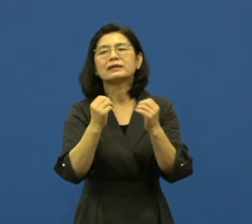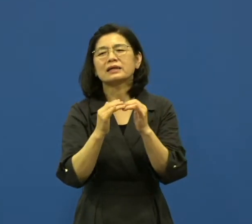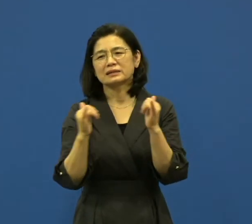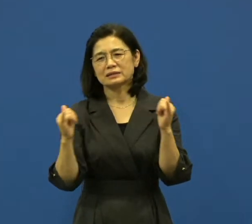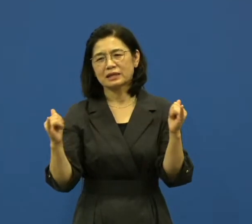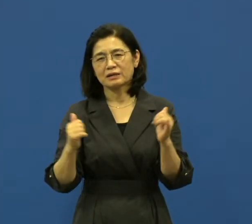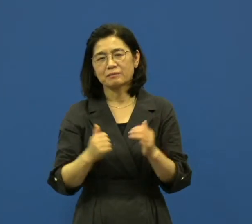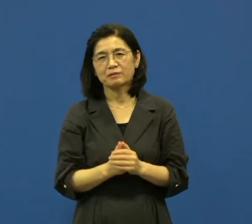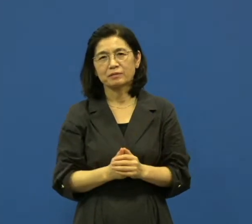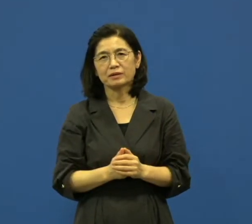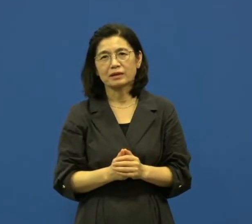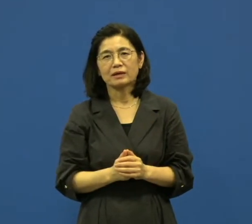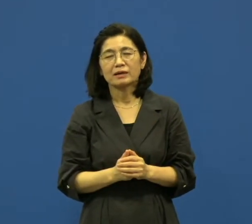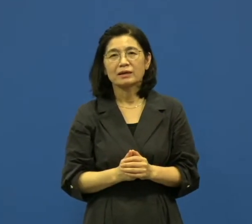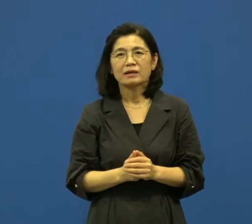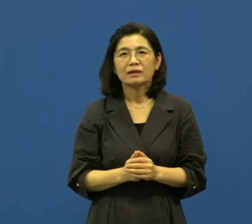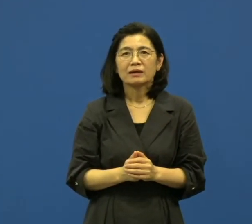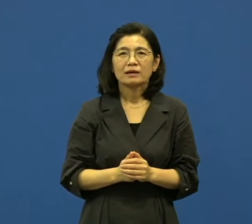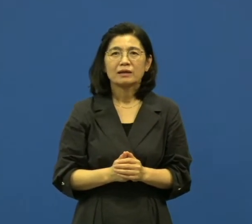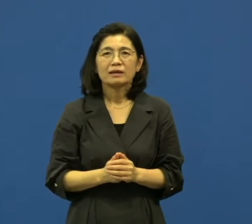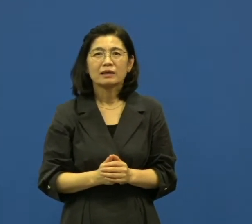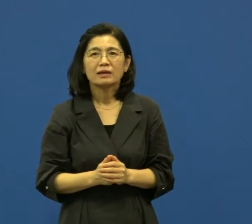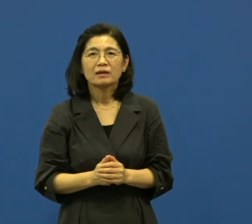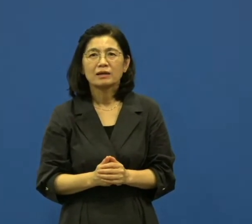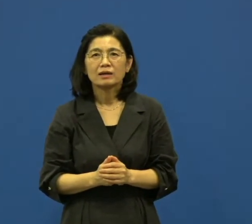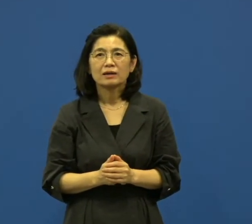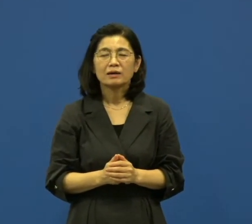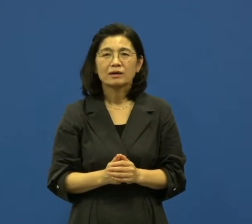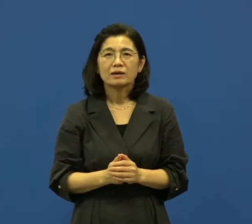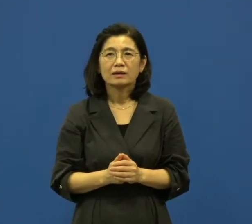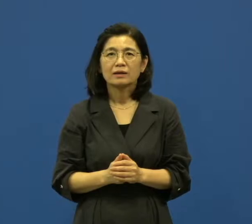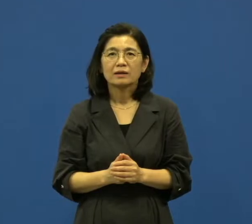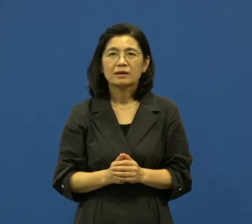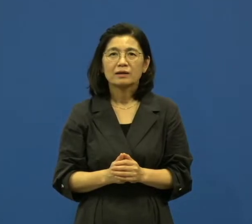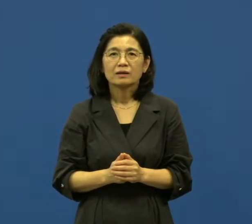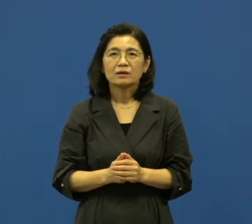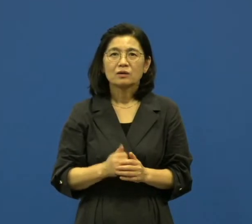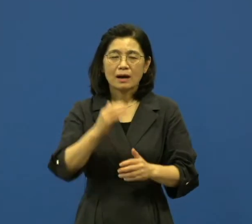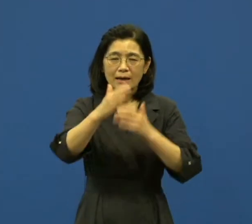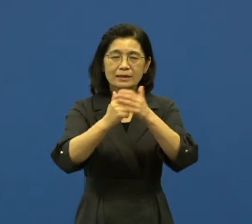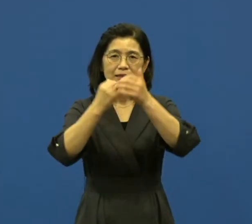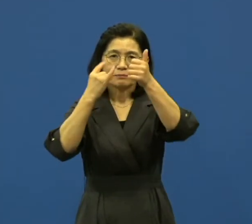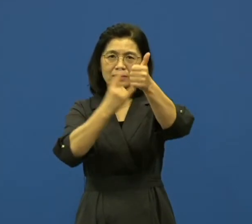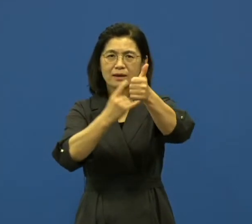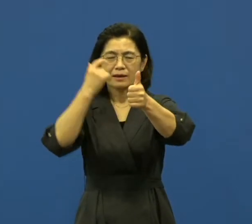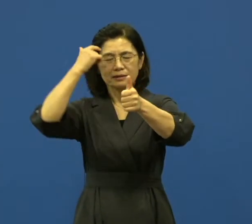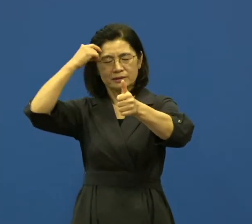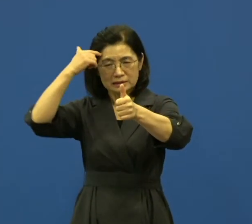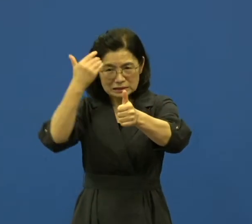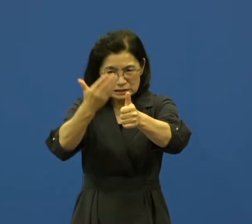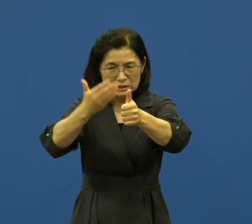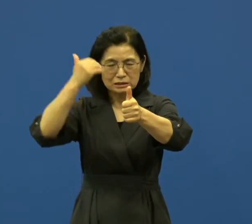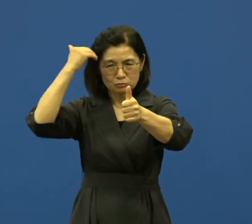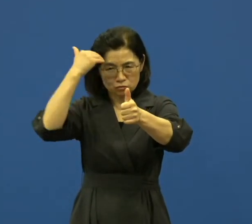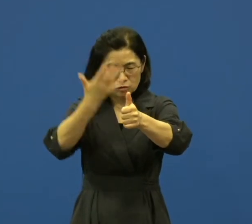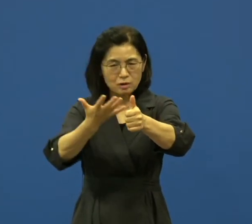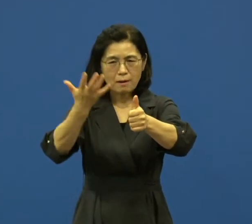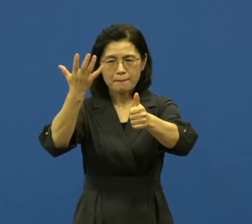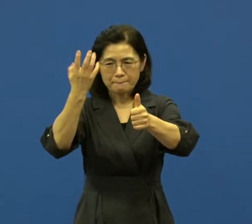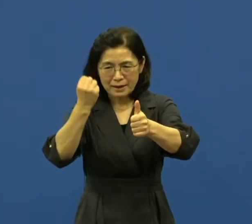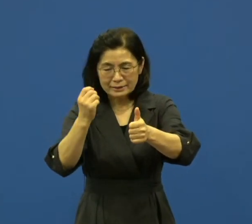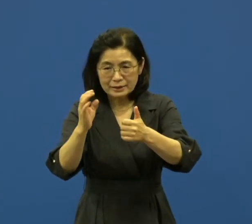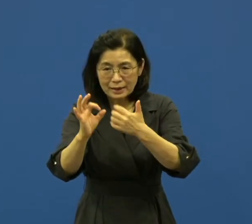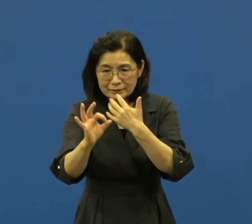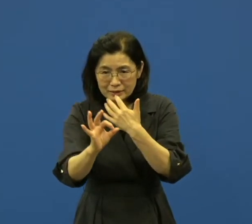인생에 굉장히 심각한 어떤 문제를 가지고 계속 질문을 하고 있는 분들이 있다면 하나님께서 그분에게